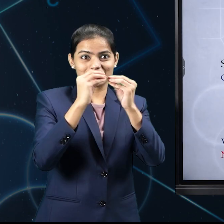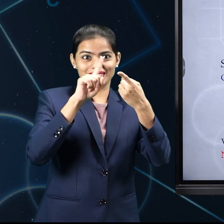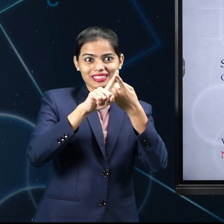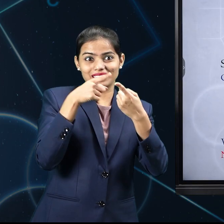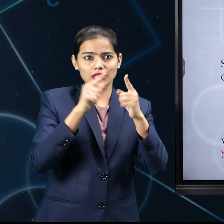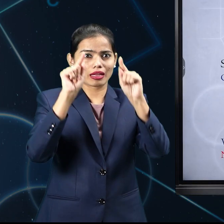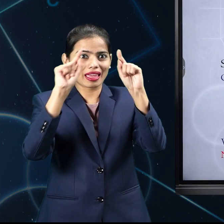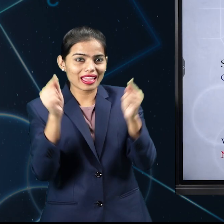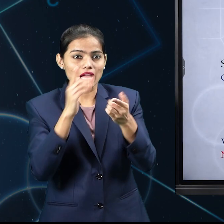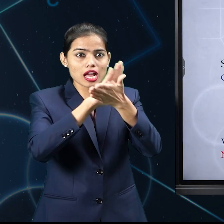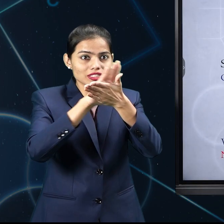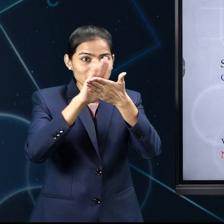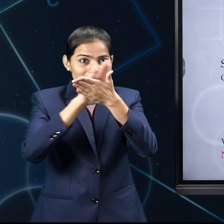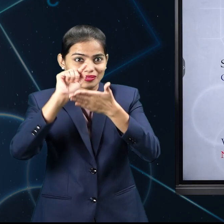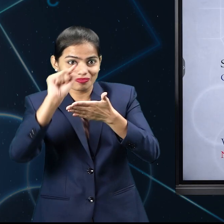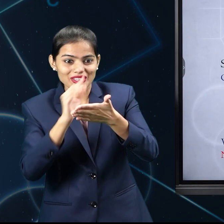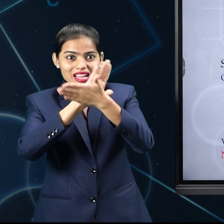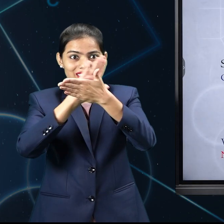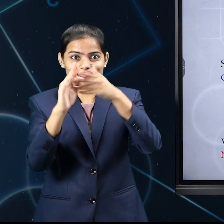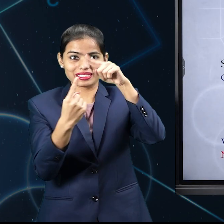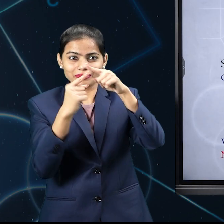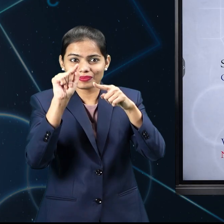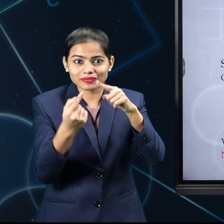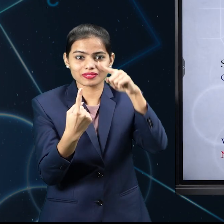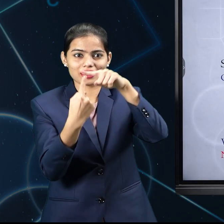म्हणजे H म्हणजे मुख, T म्हणजे पृष्ठ.